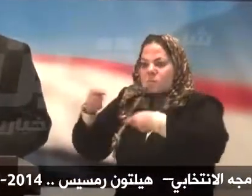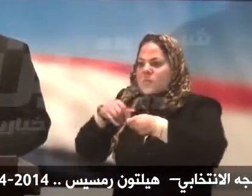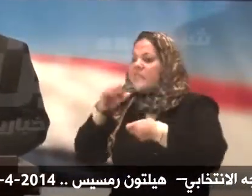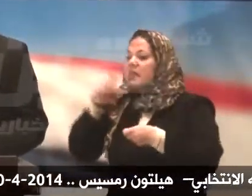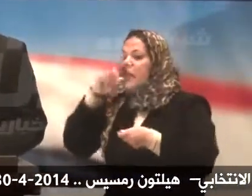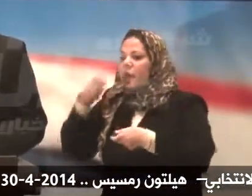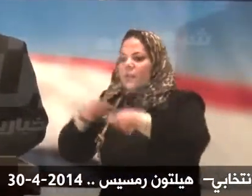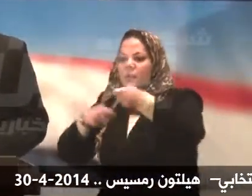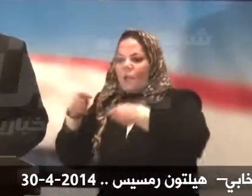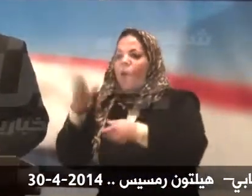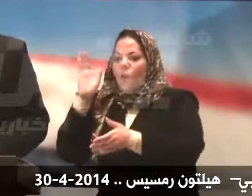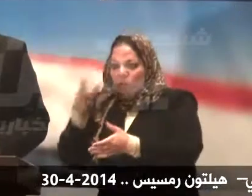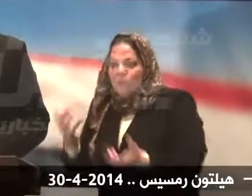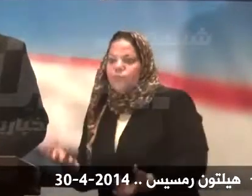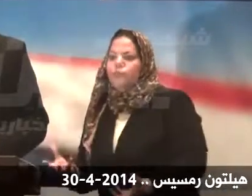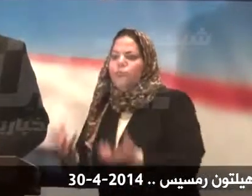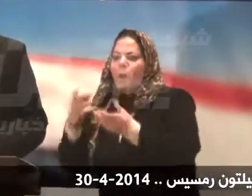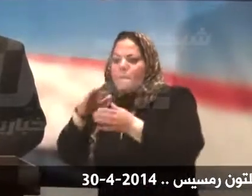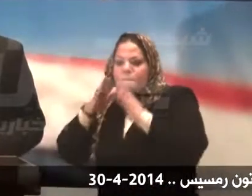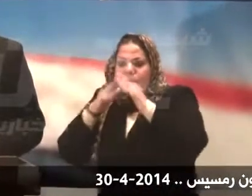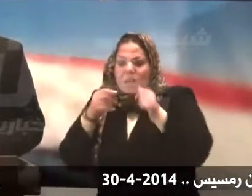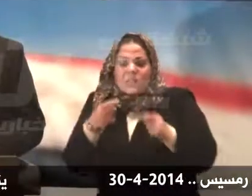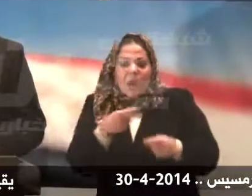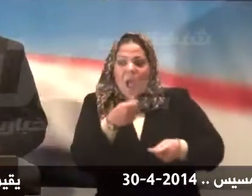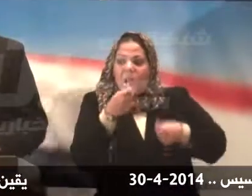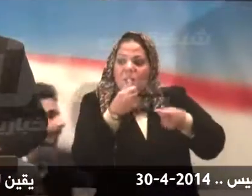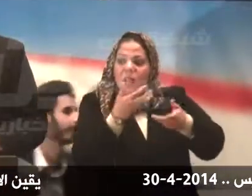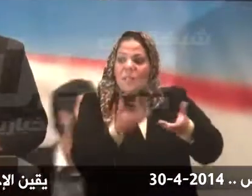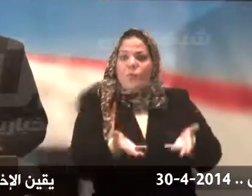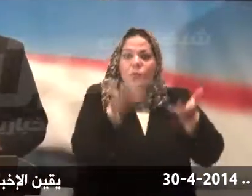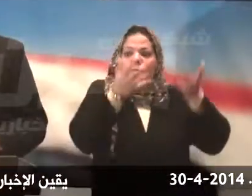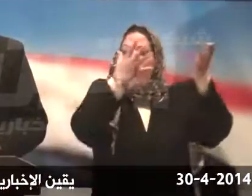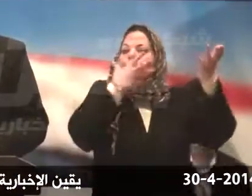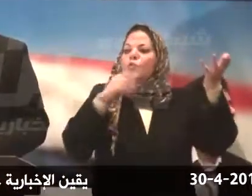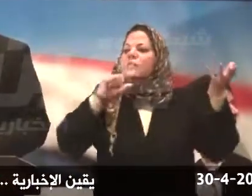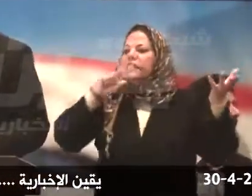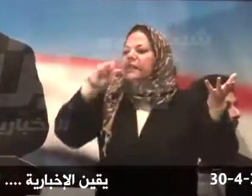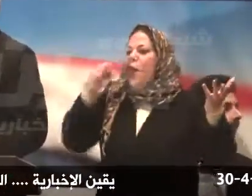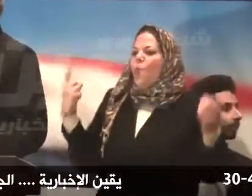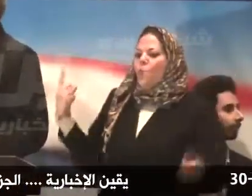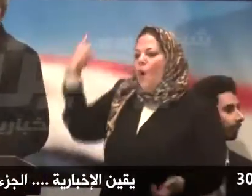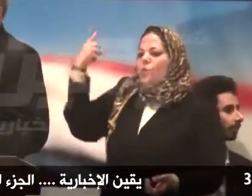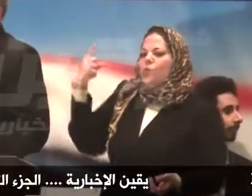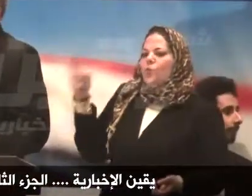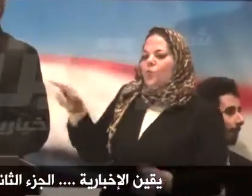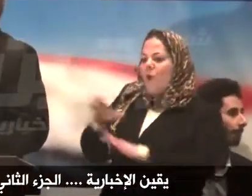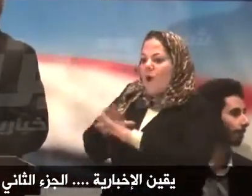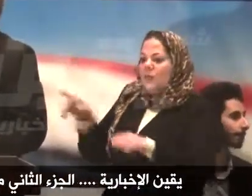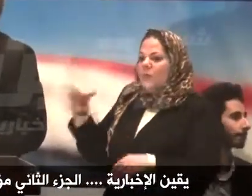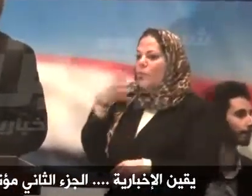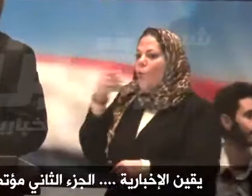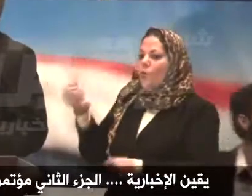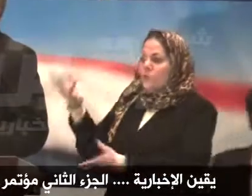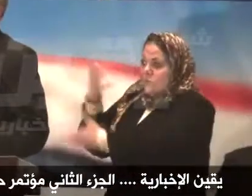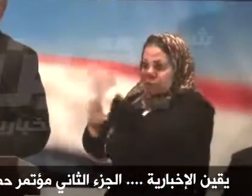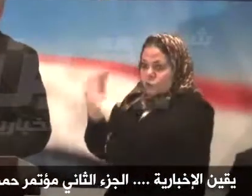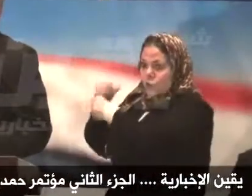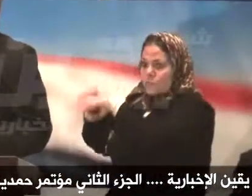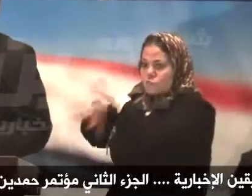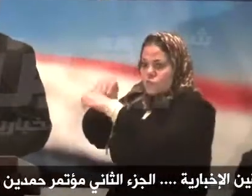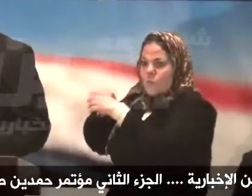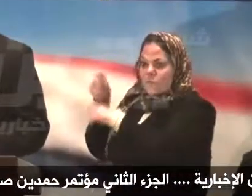تقدر تقوم باقتصاد مصر لوحدها. وعاوز انبه ان